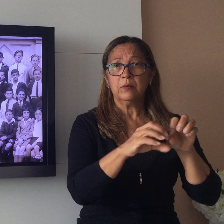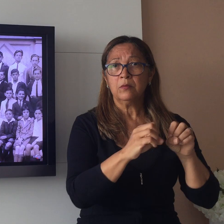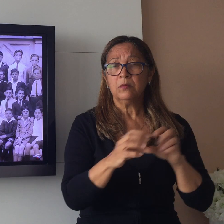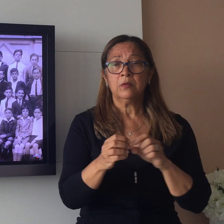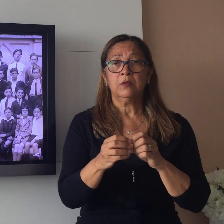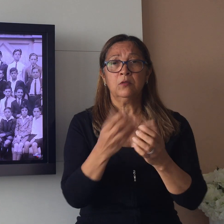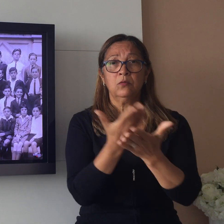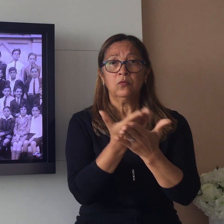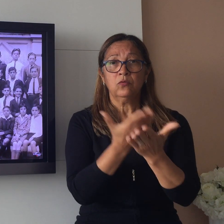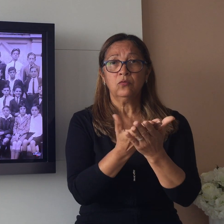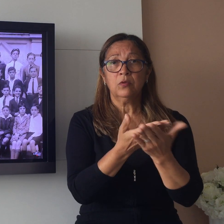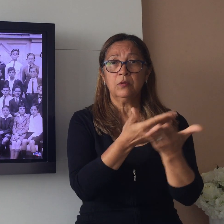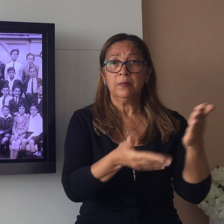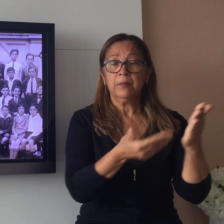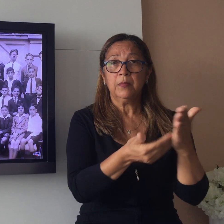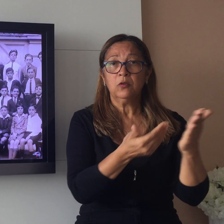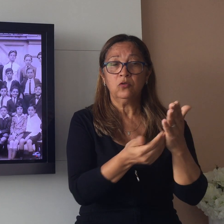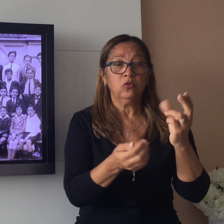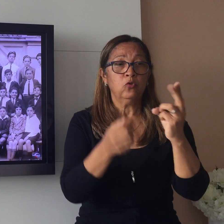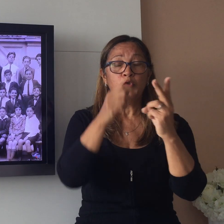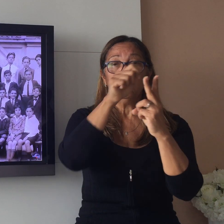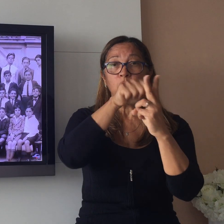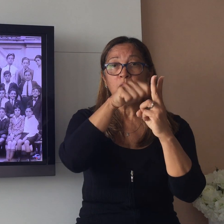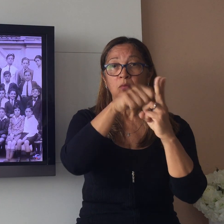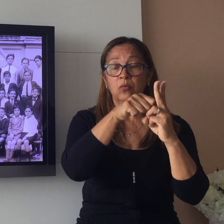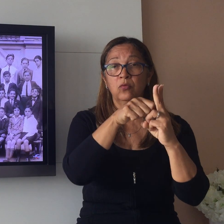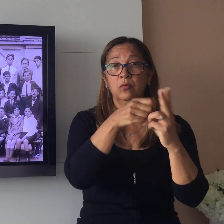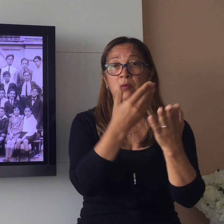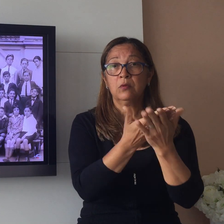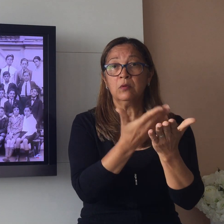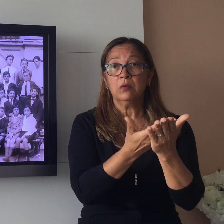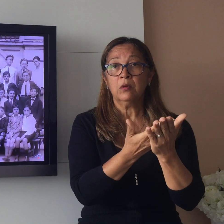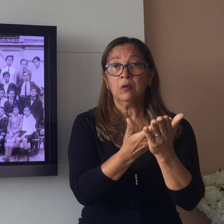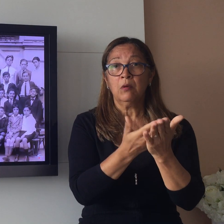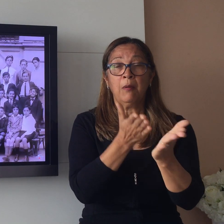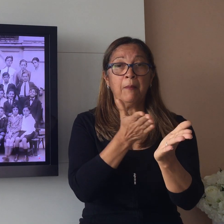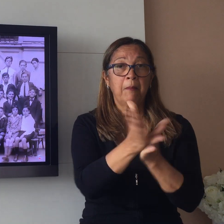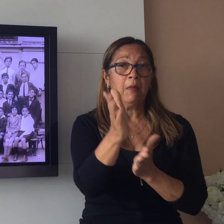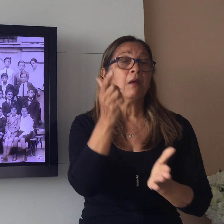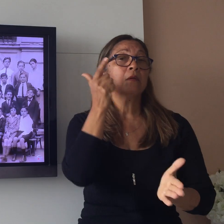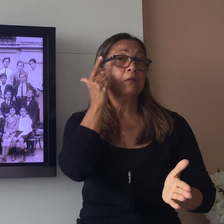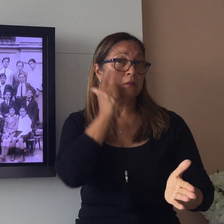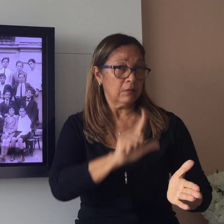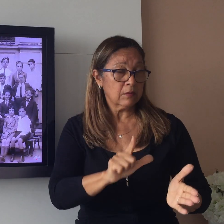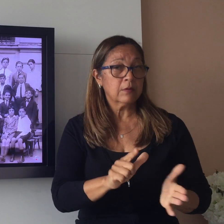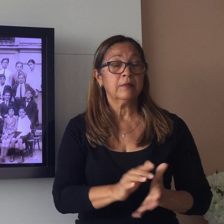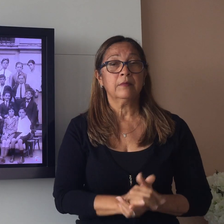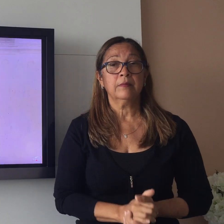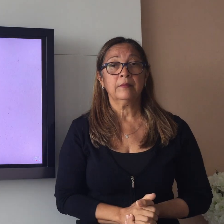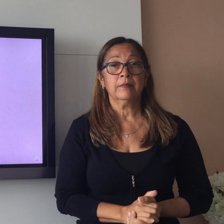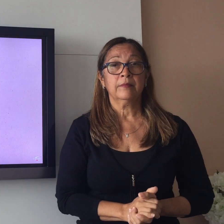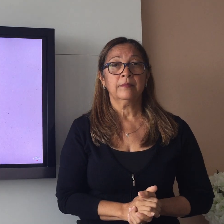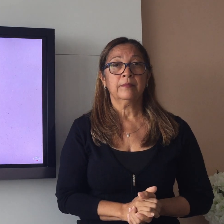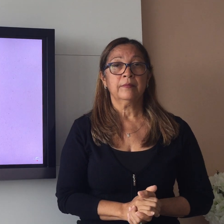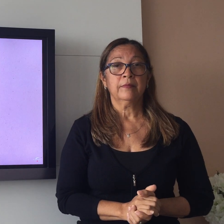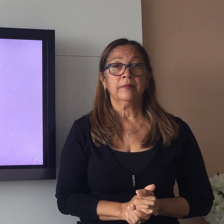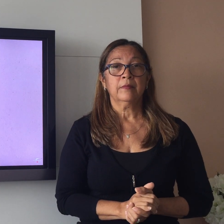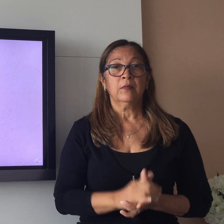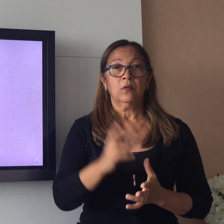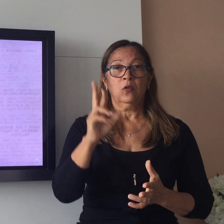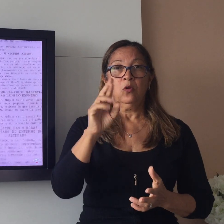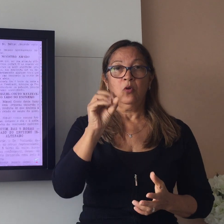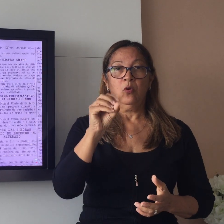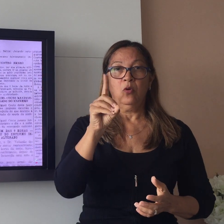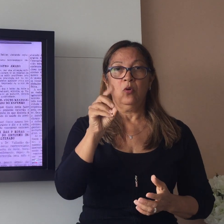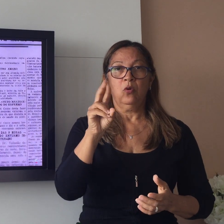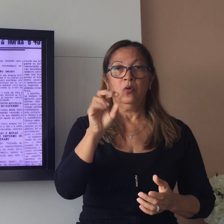os estudantes que haviam perdido 2 meses de aulas passam de ano automaticamente. Rodrigues